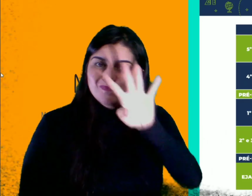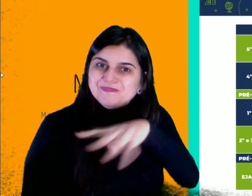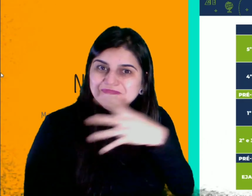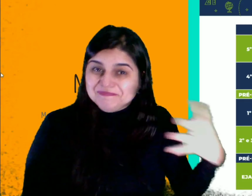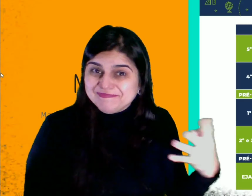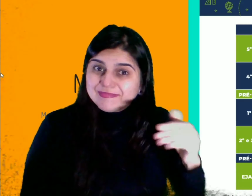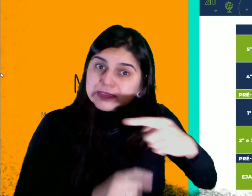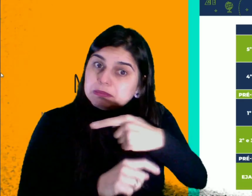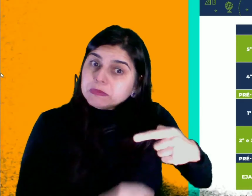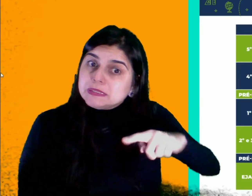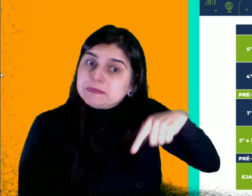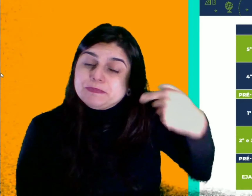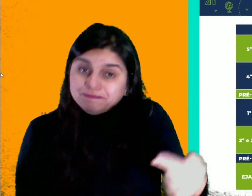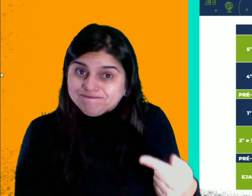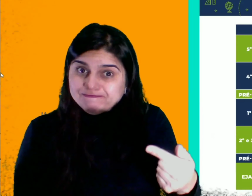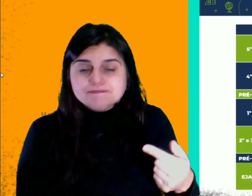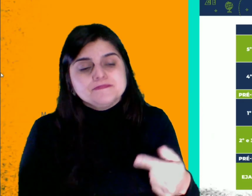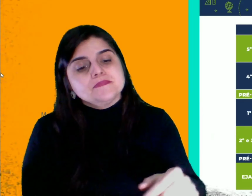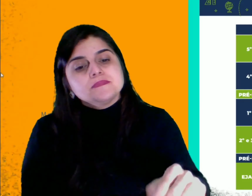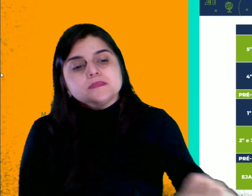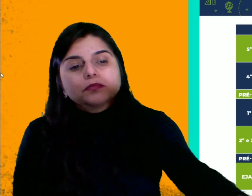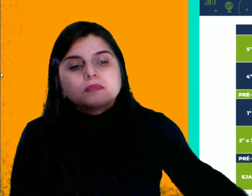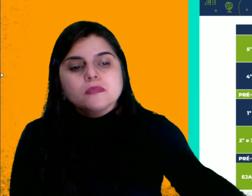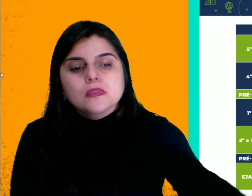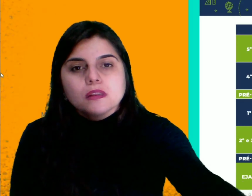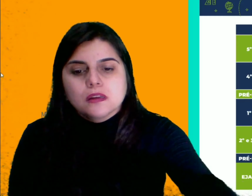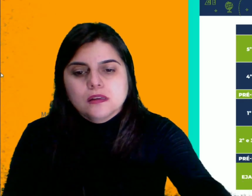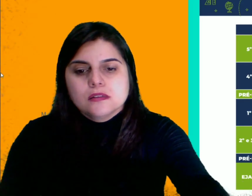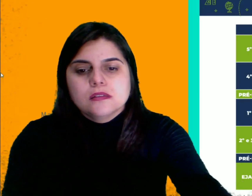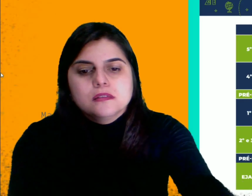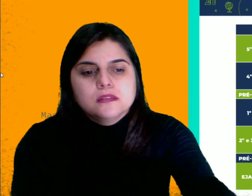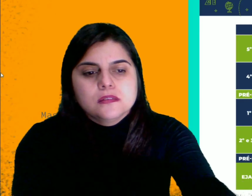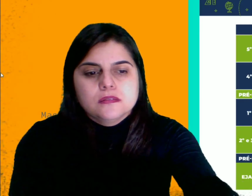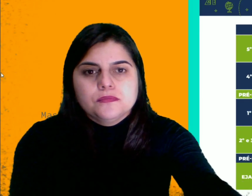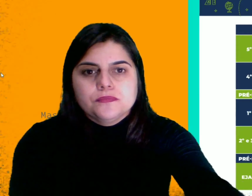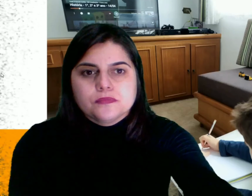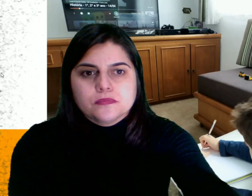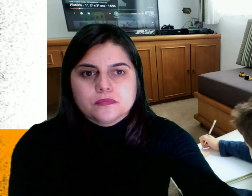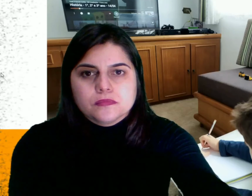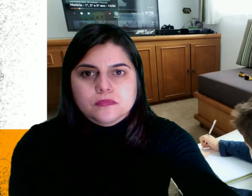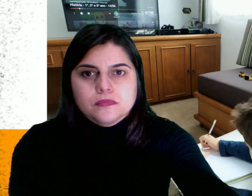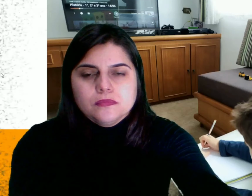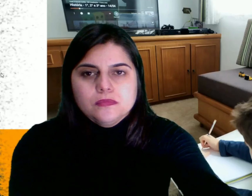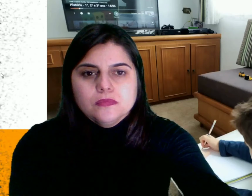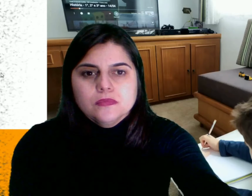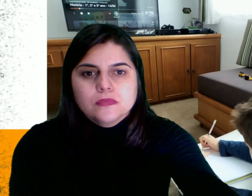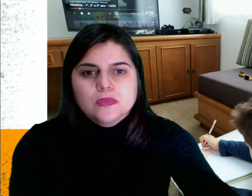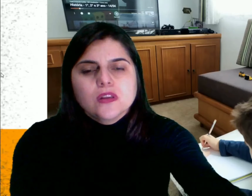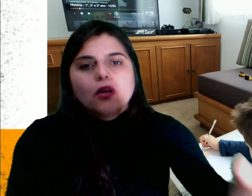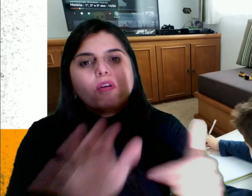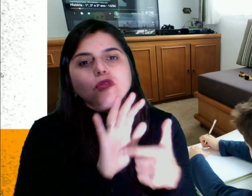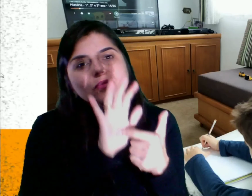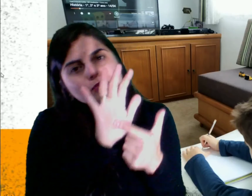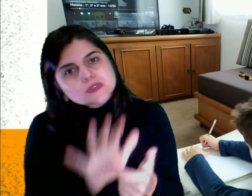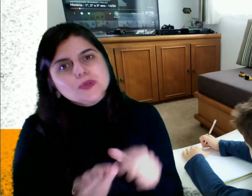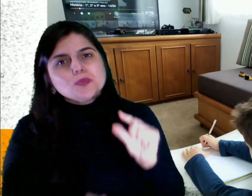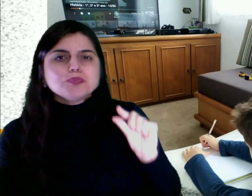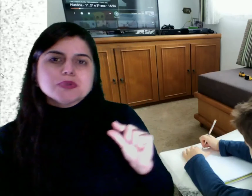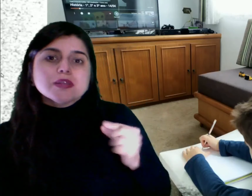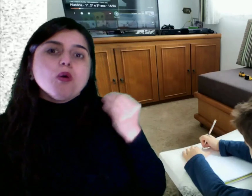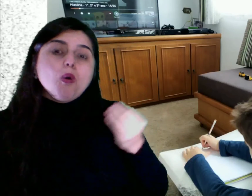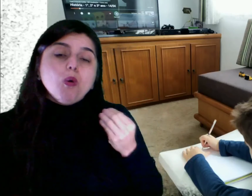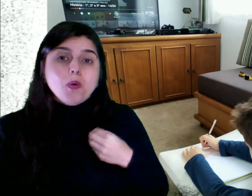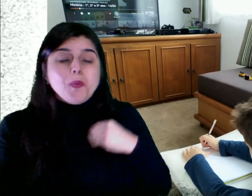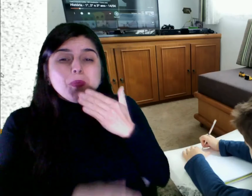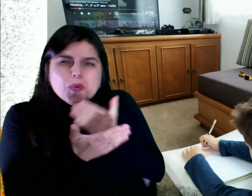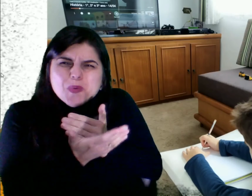sabe. Então, eu estou aguardando para saber aonde nós encontramos a grade horária de segunda a sexta-feira, onde que tá essa grade